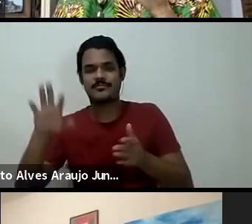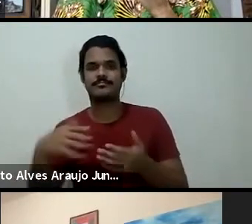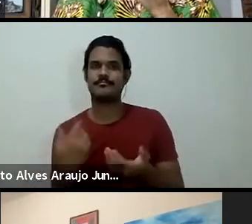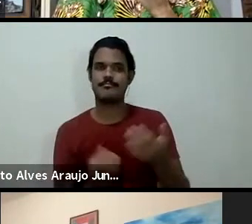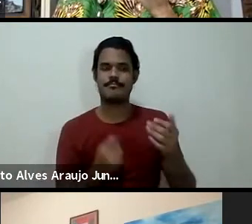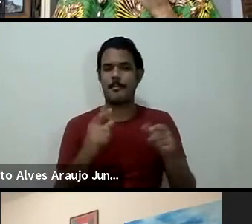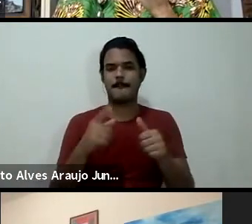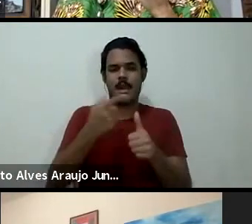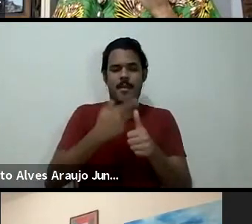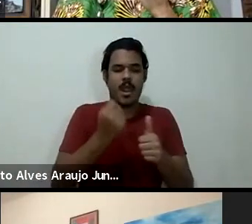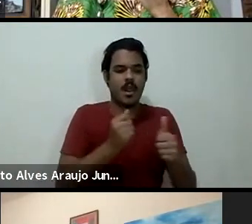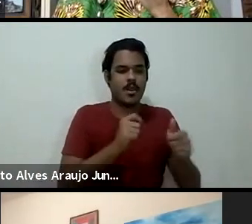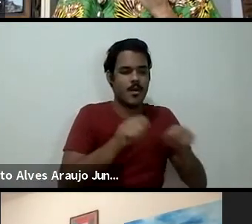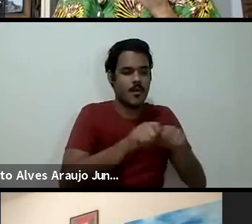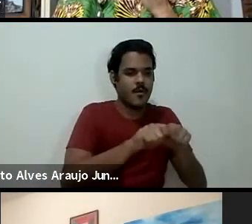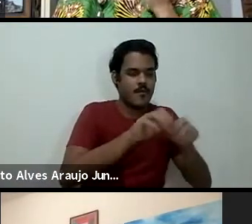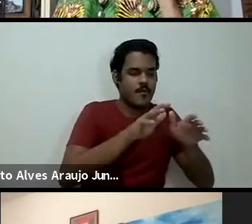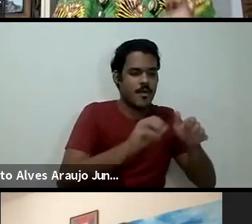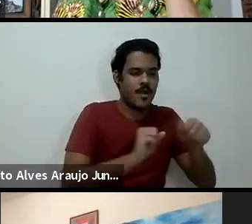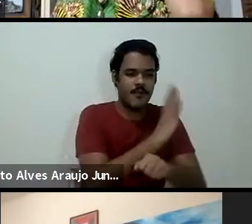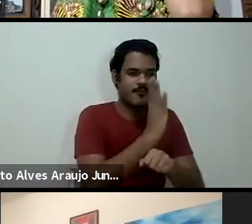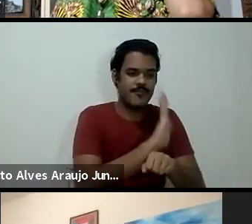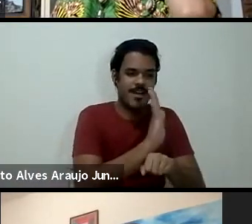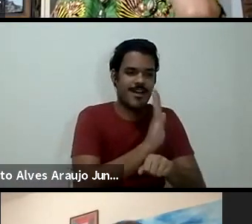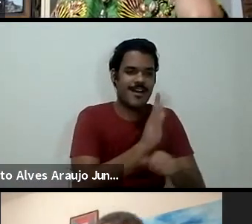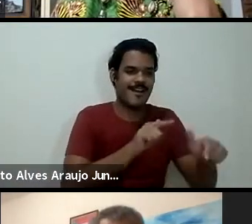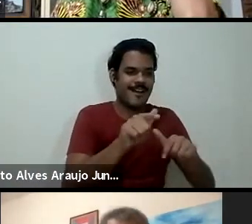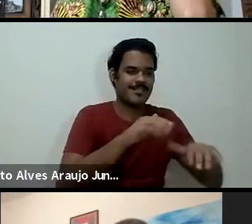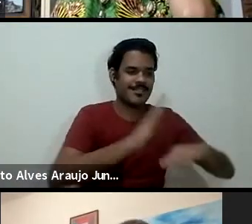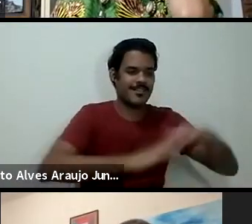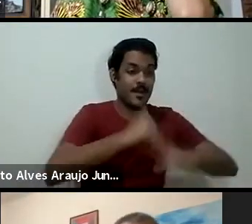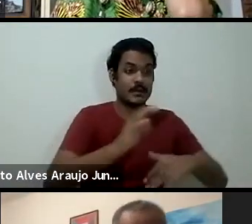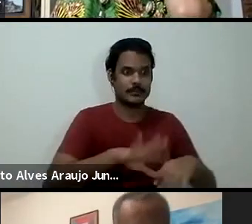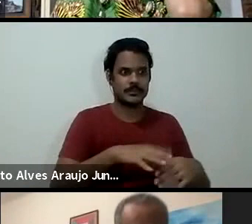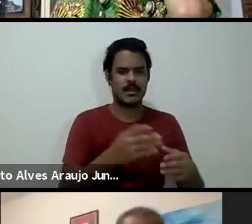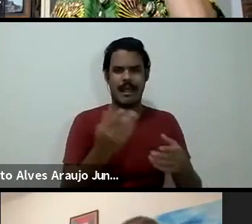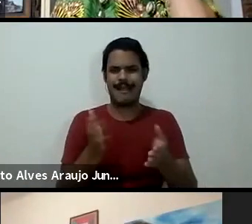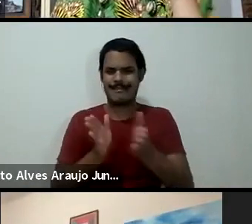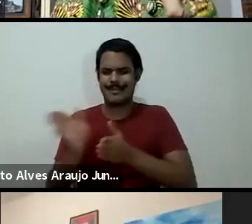daí vem a hora da acessibilidade. E aí a acessibilidade é que tem que se encaixar no que é